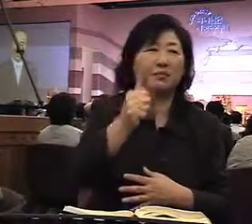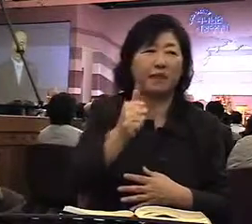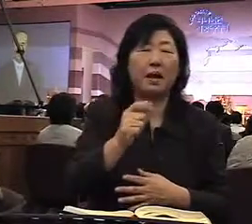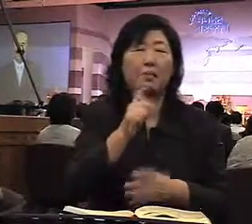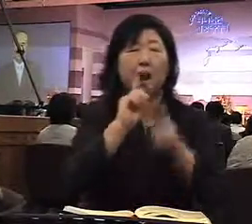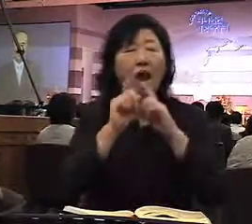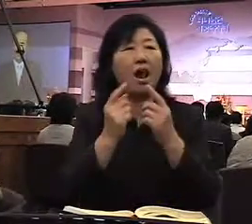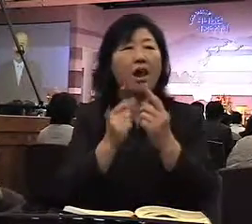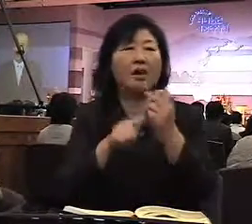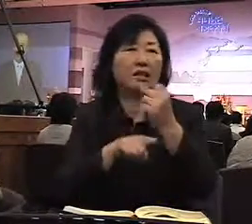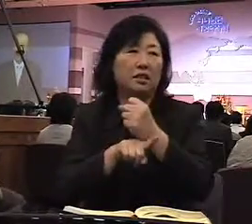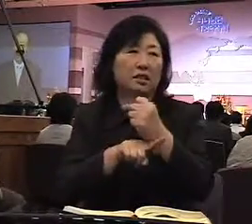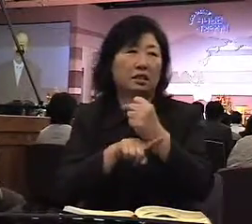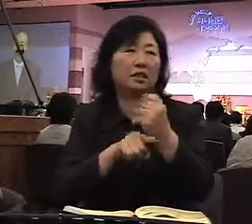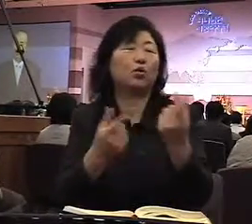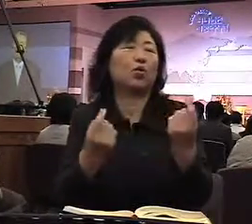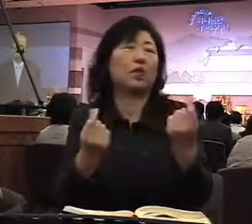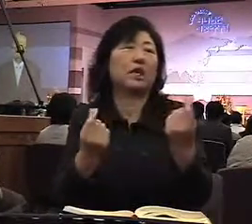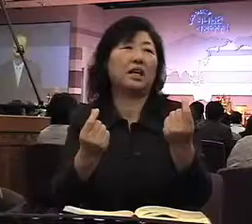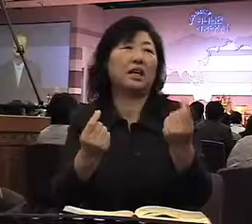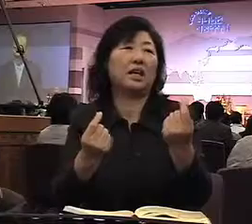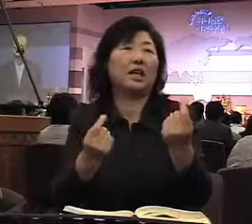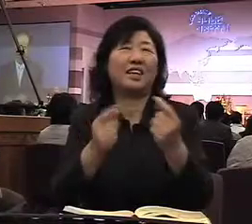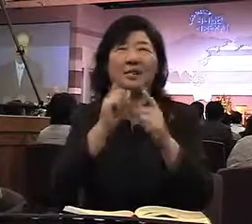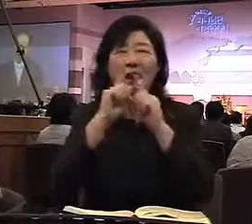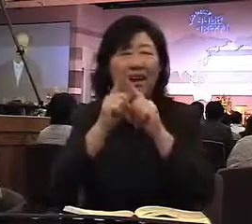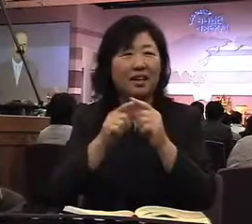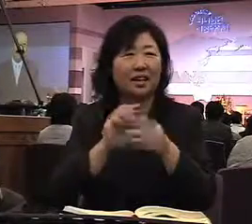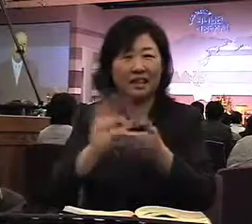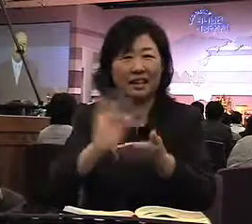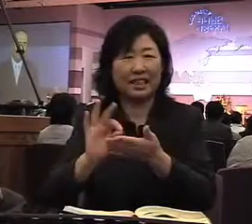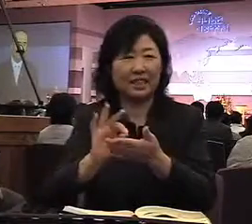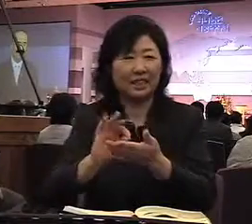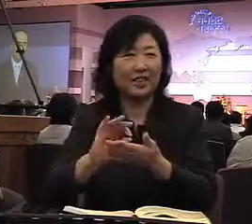제가 감히 그 이름을 쓰는 게 아주 버겁습니다.